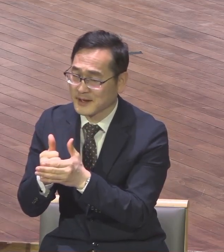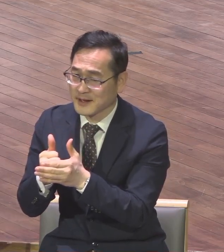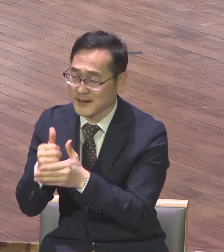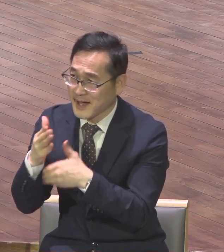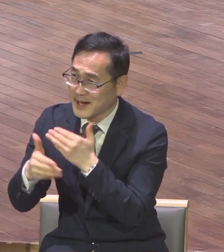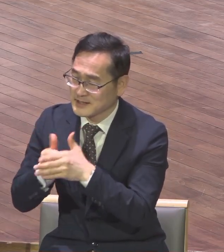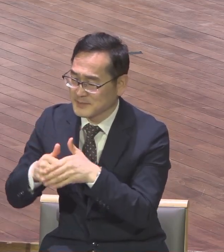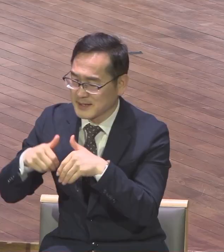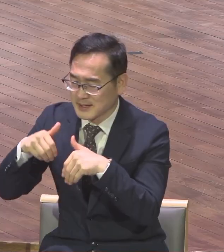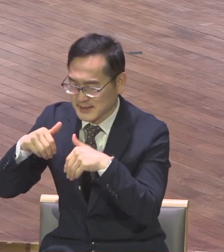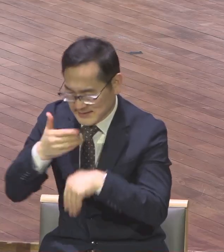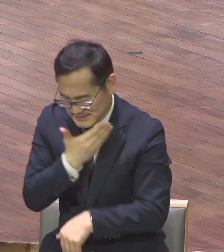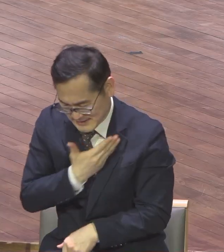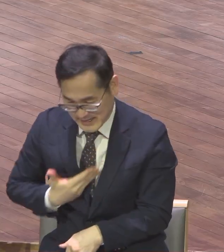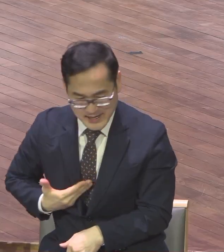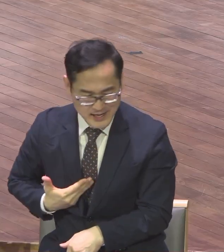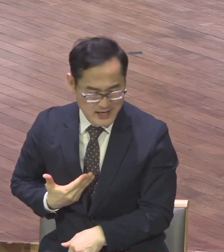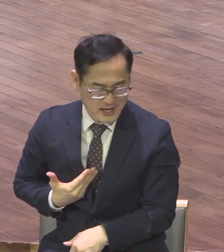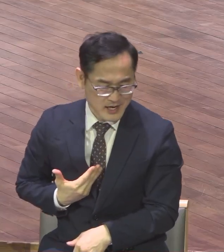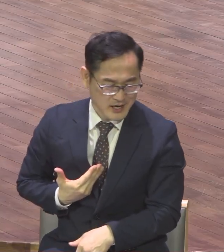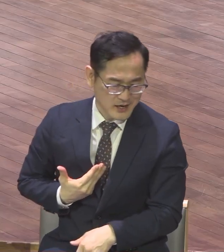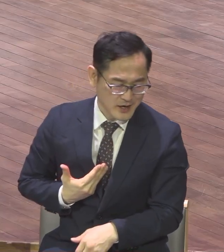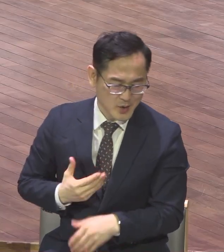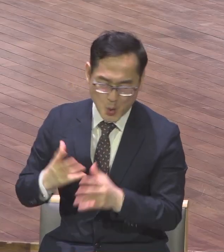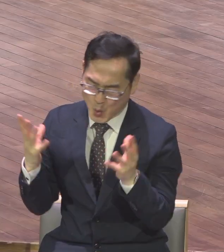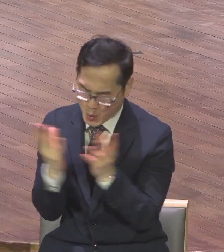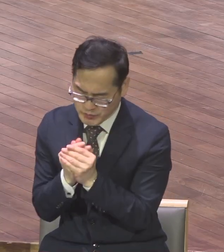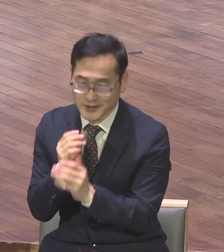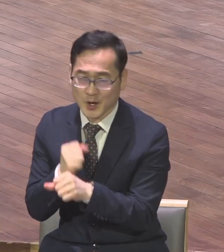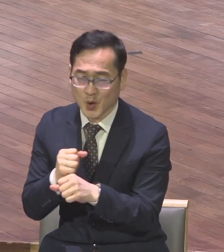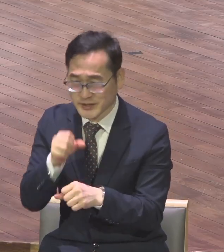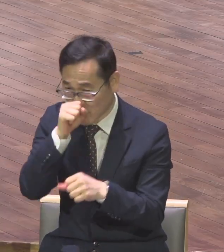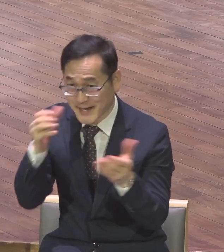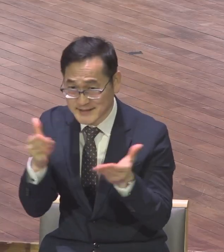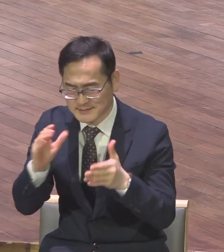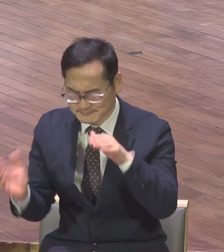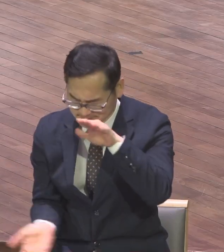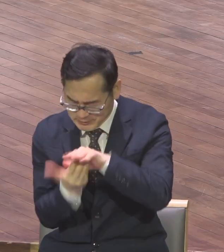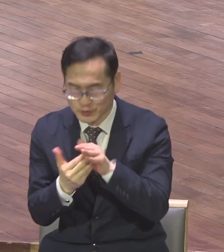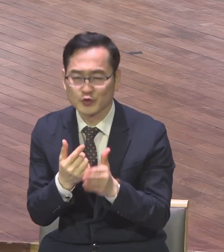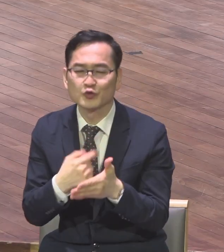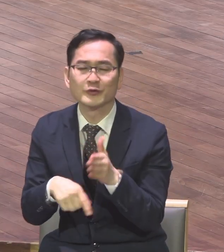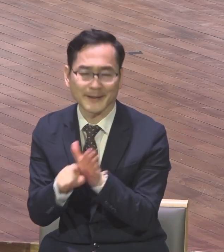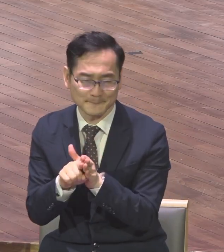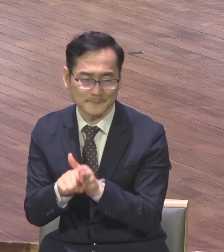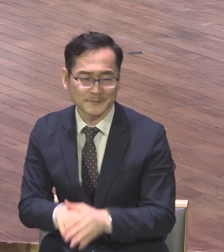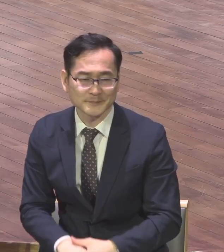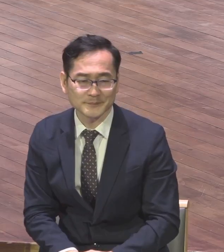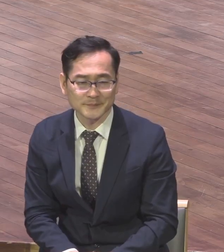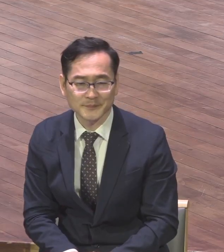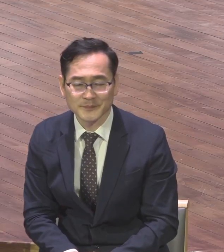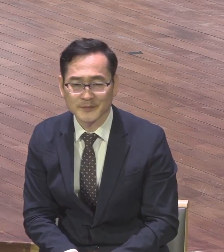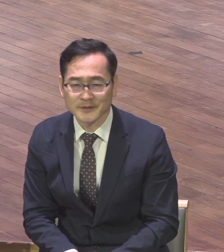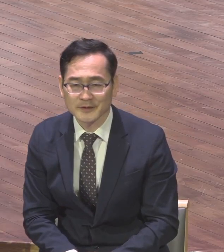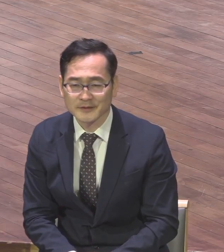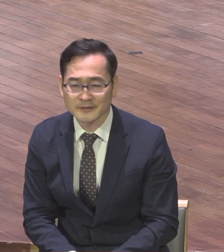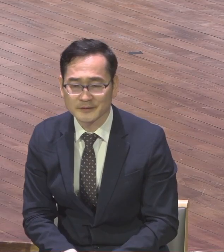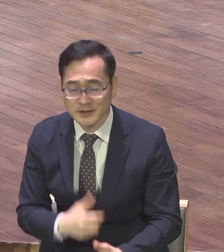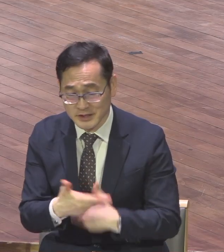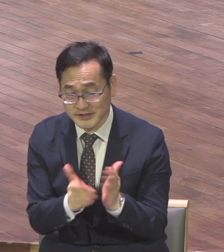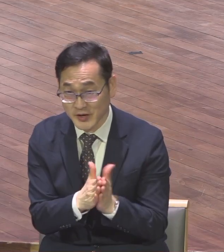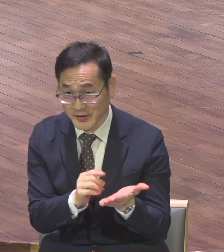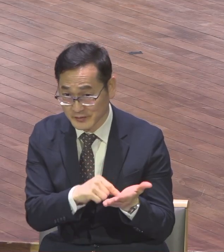향할 능력을 갖추게 하려 함이라. 기록된 하나님 말씀을 통해서